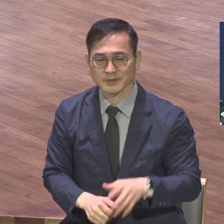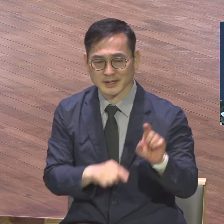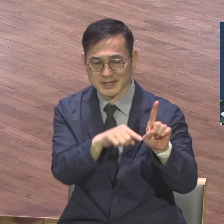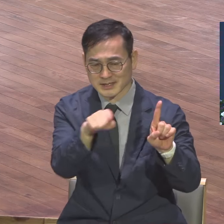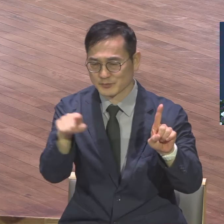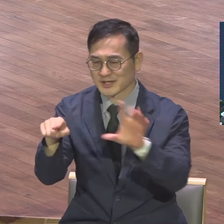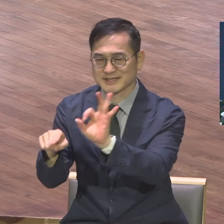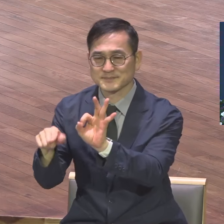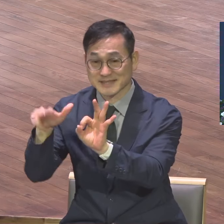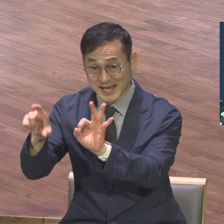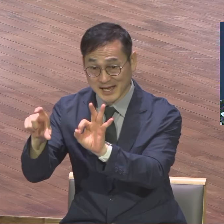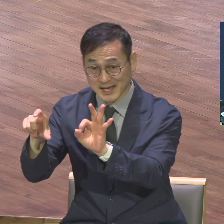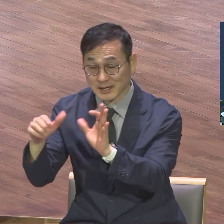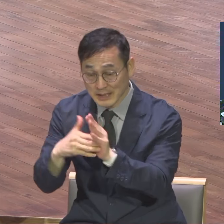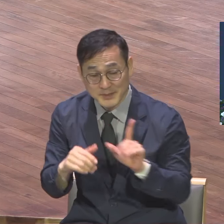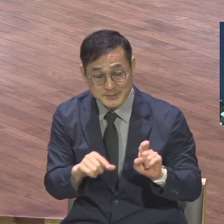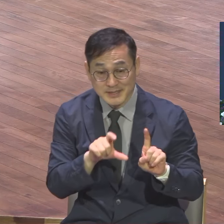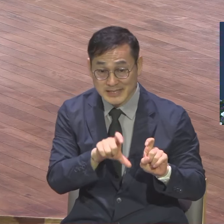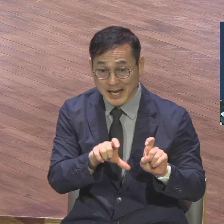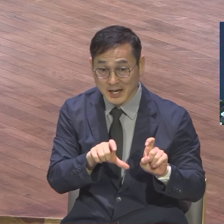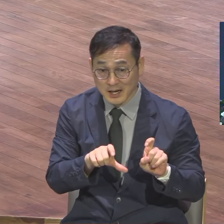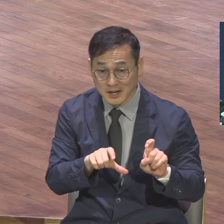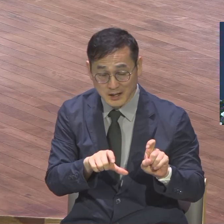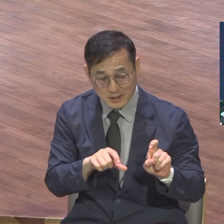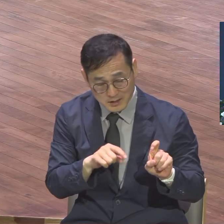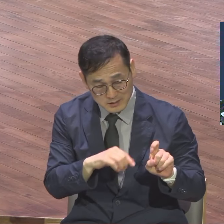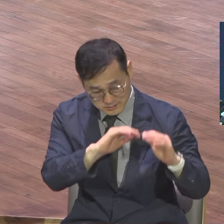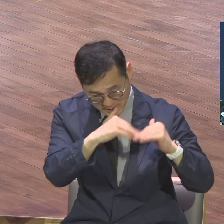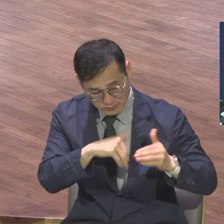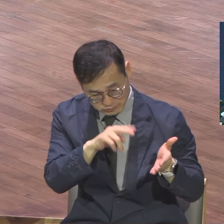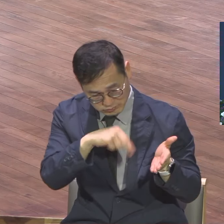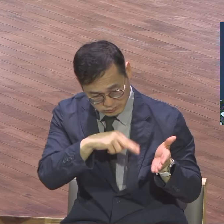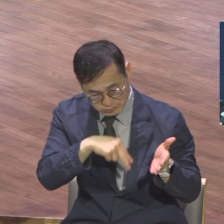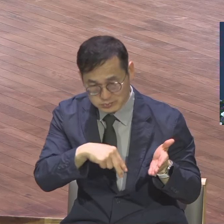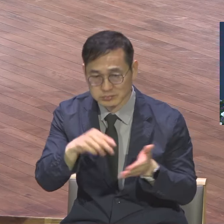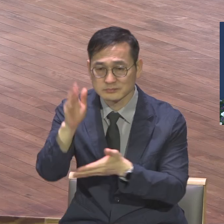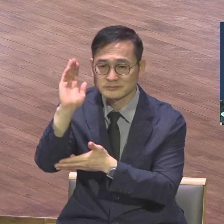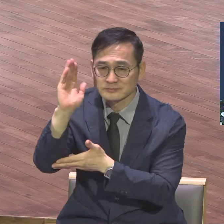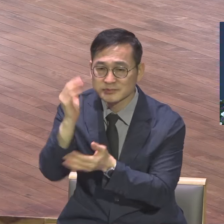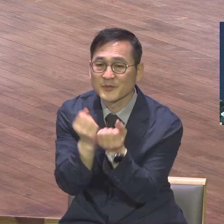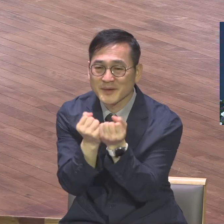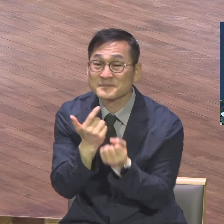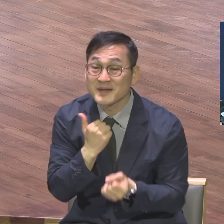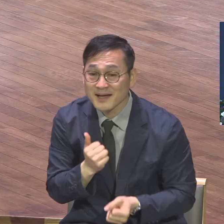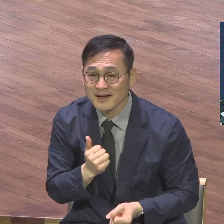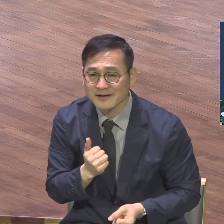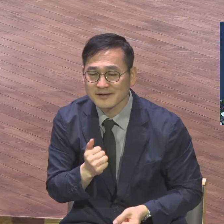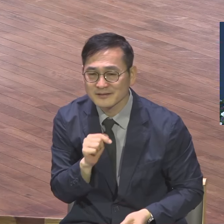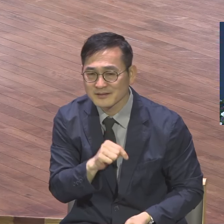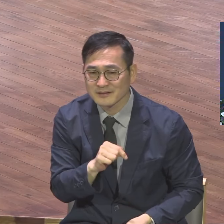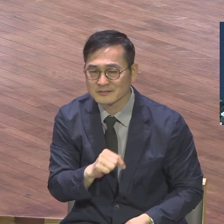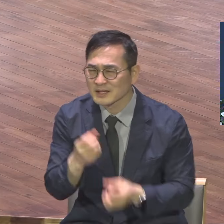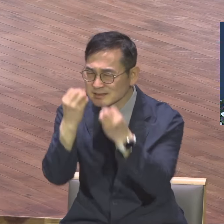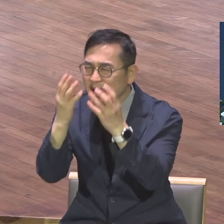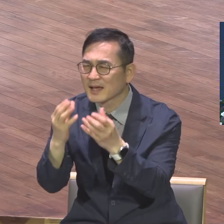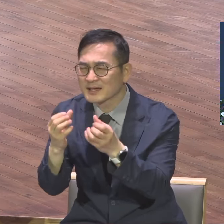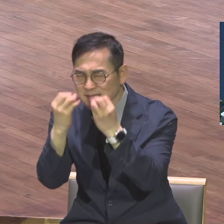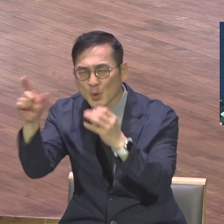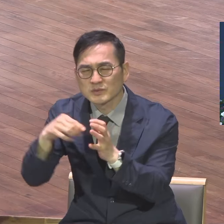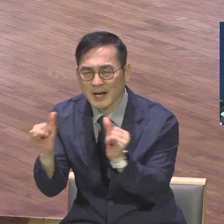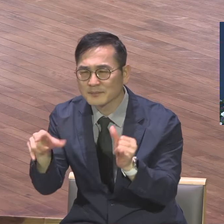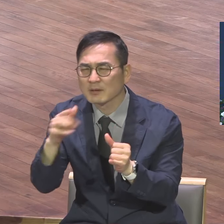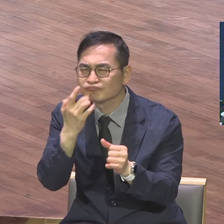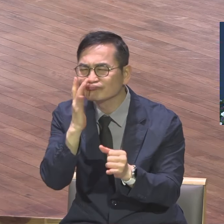이어서 하다 보니까 요 구절이 나오는데 아마 새가족들은 좀 금방 알아듣기 어려울 수 있습니다. 그러나 자세히 들으면